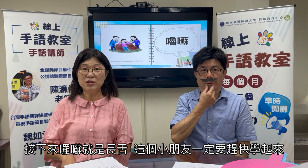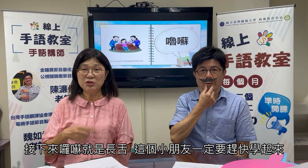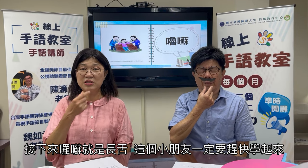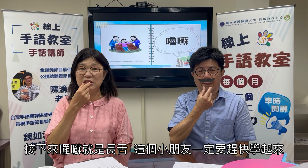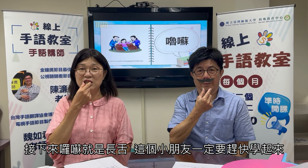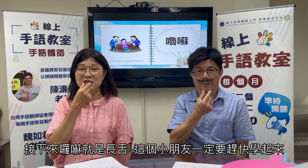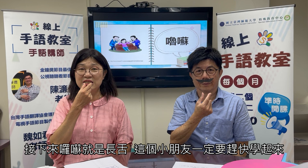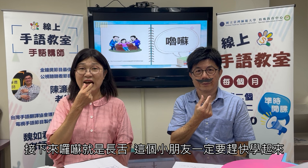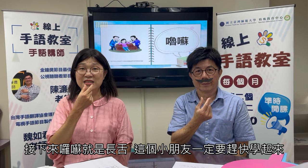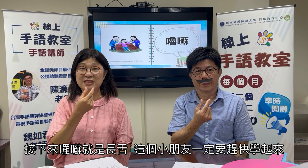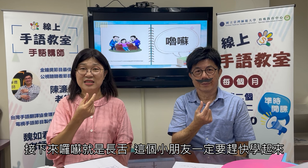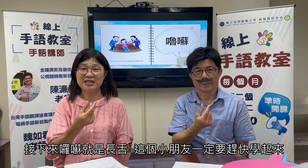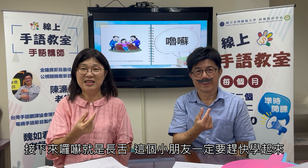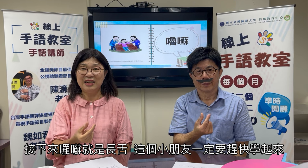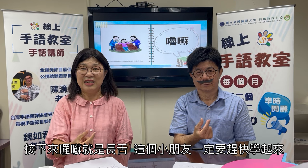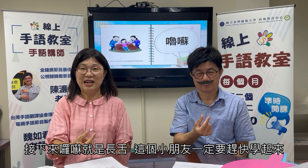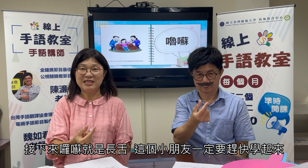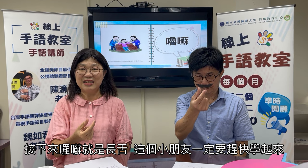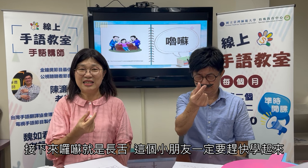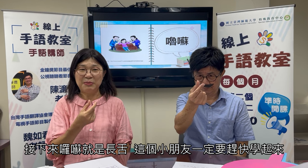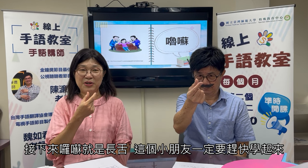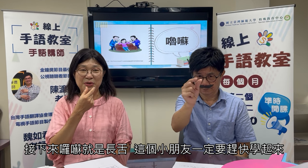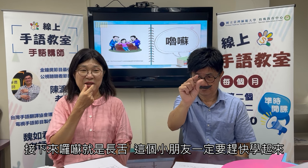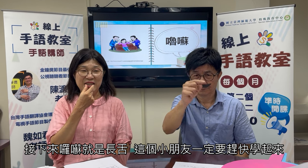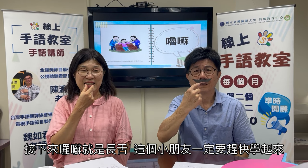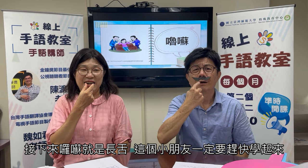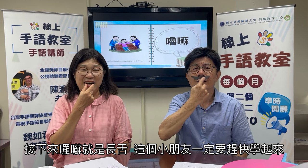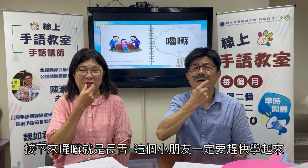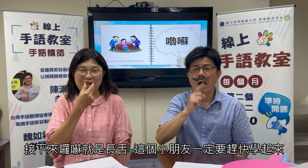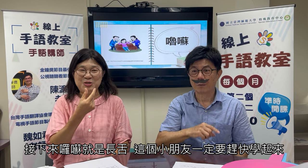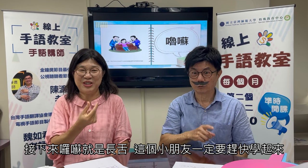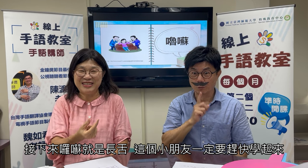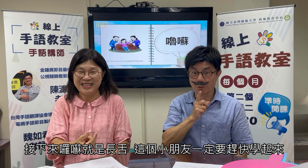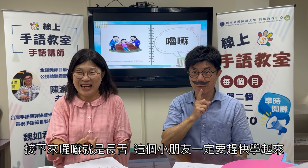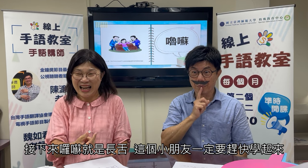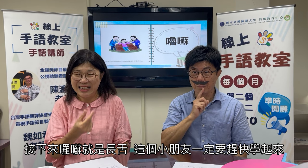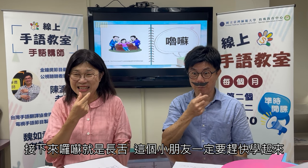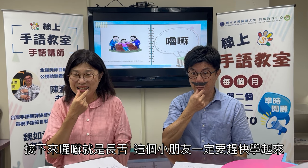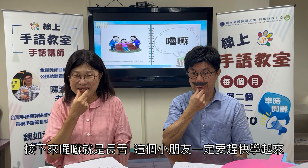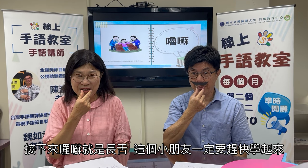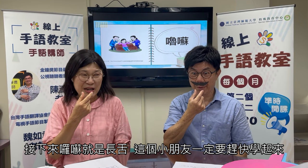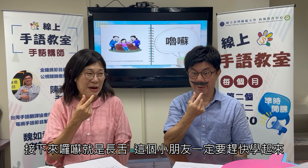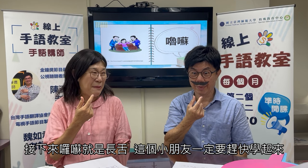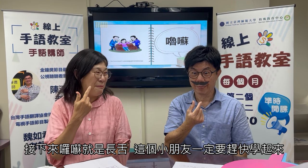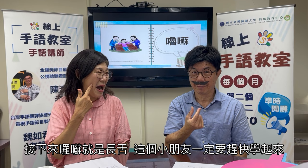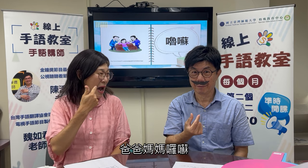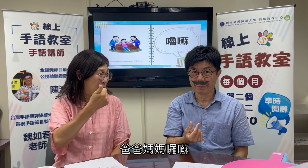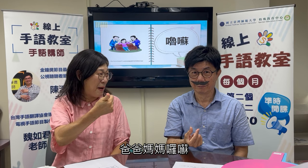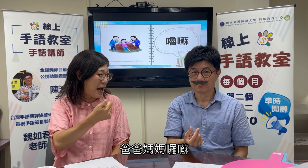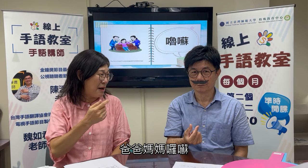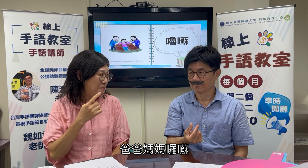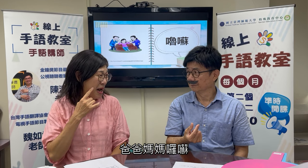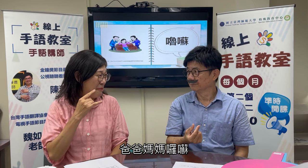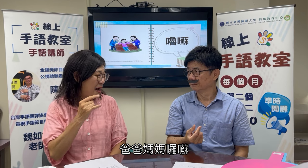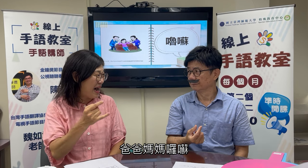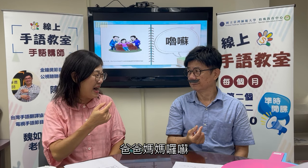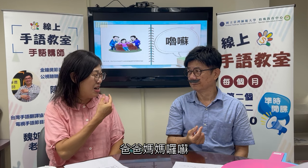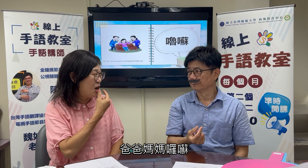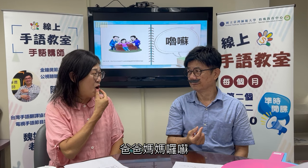是长舌，好，这个小朋友们一定要赶快学起来。爸爸妈妈